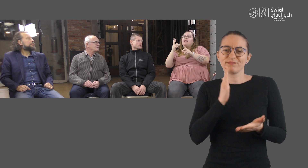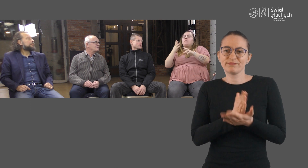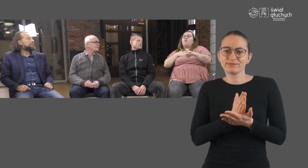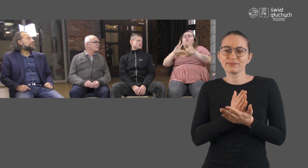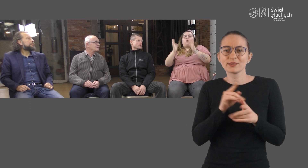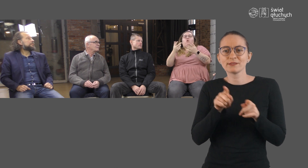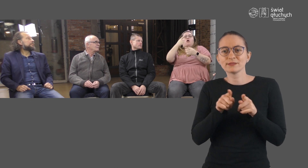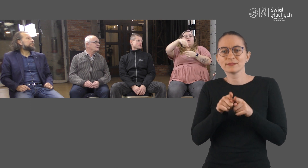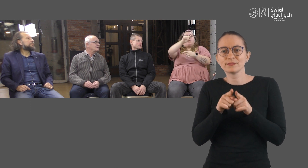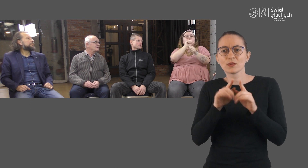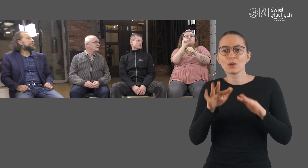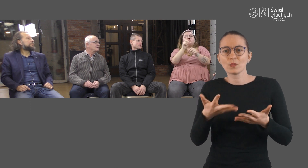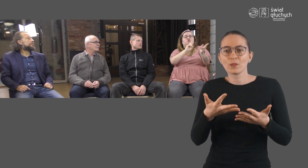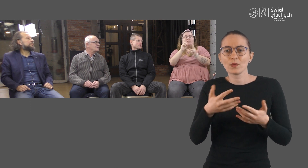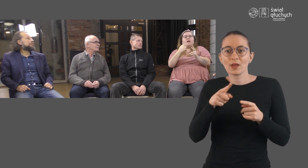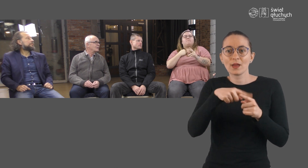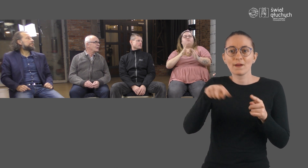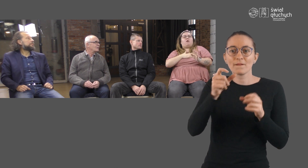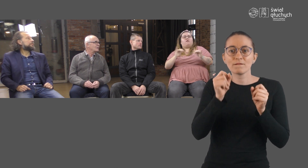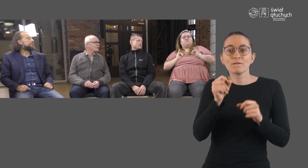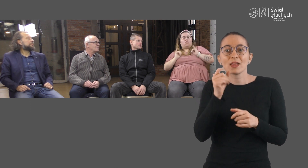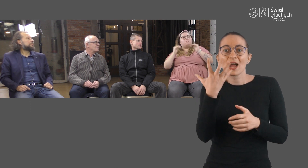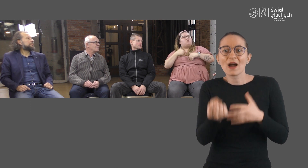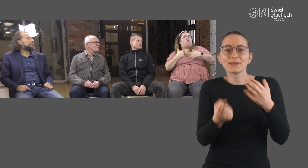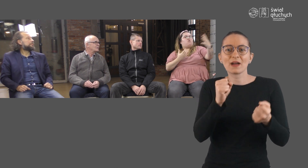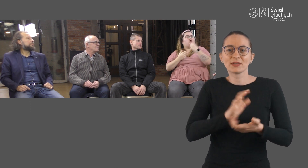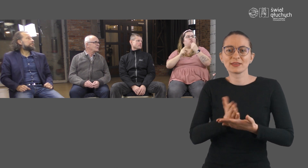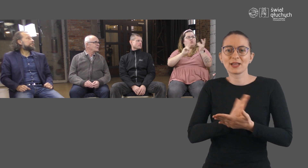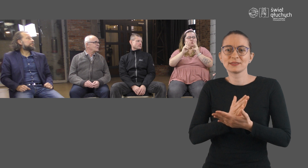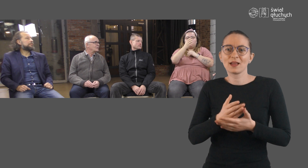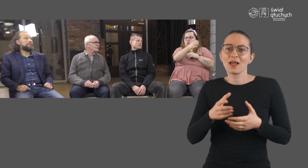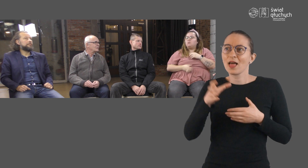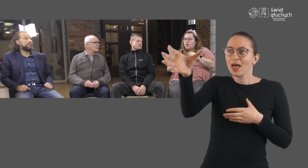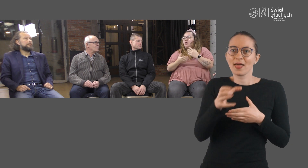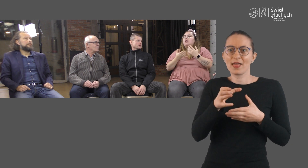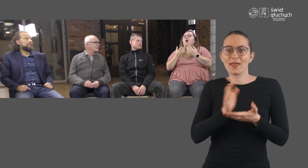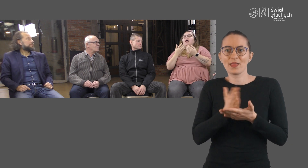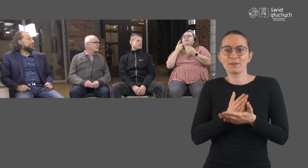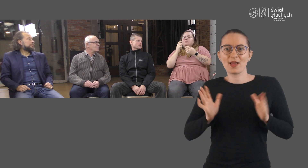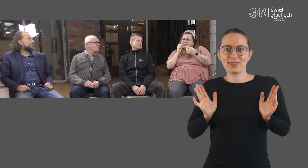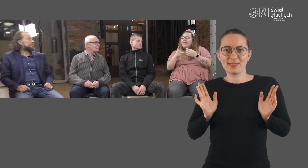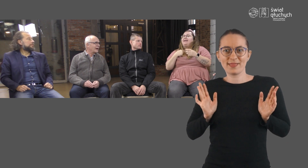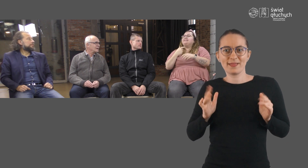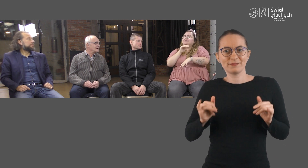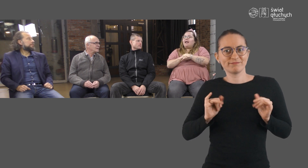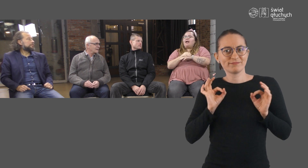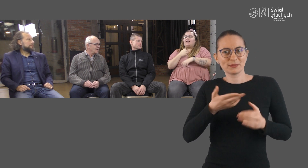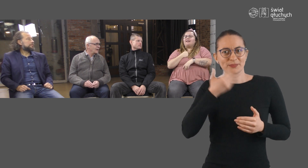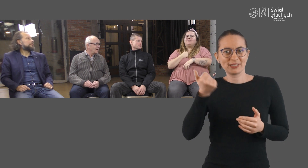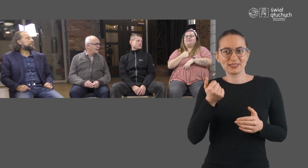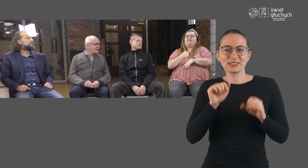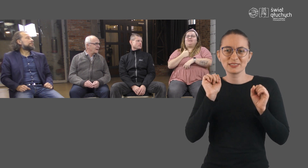osoby głuche. Ja czuję, że na przykład jak jest tłumacz, to czuję się wtedy bezpiecznie, jest mi